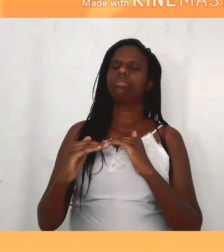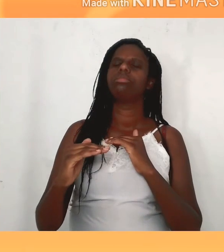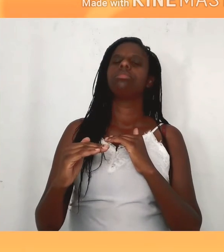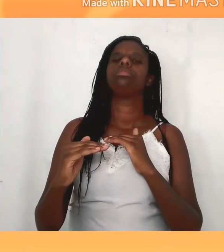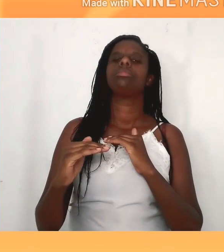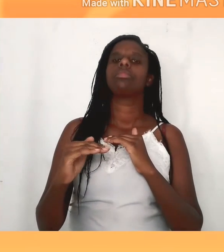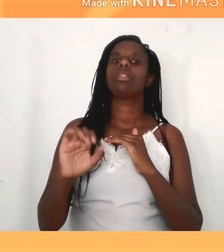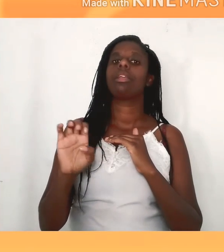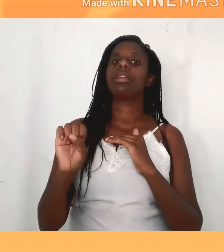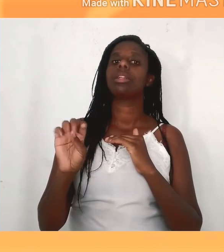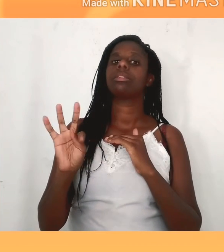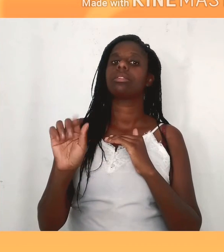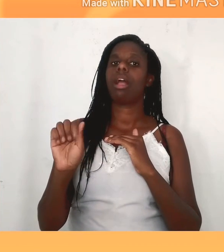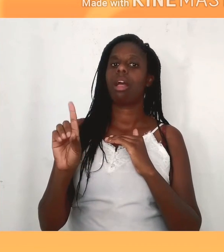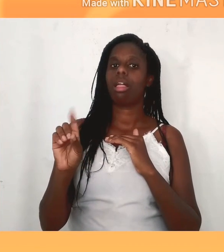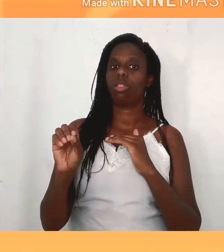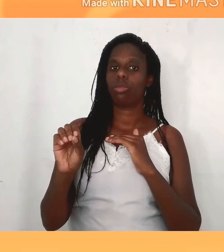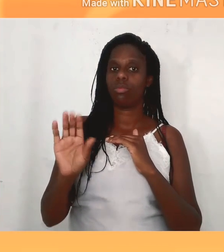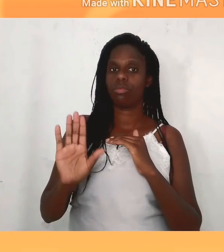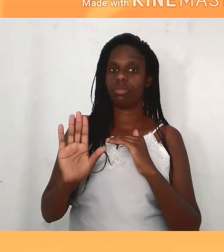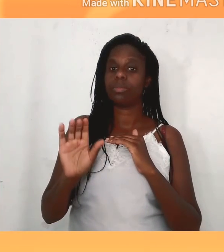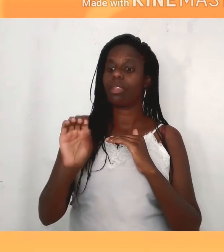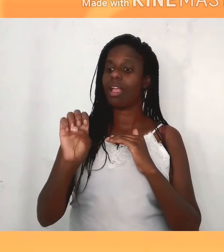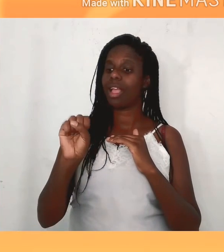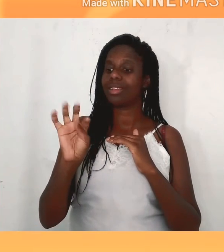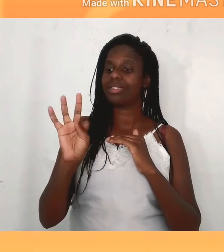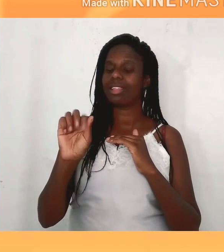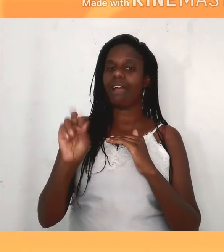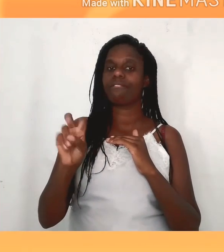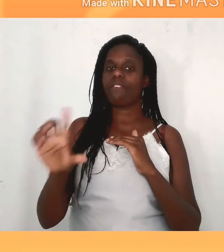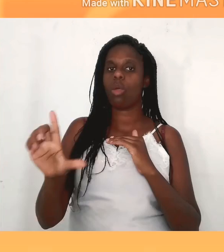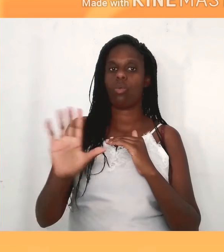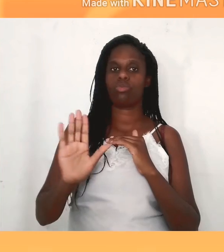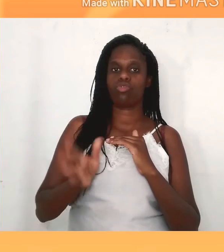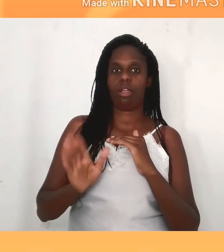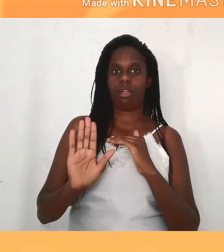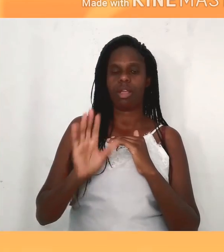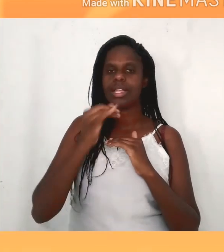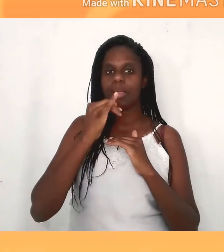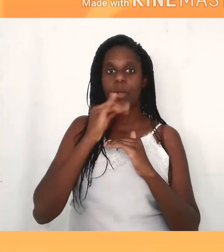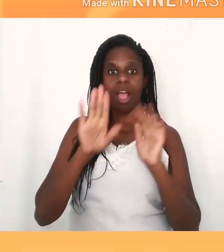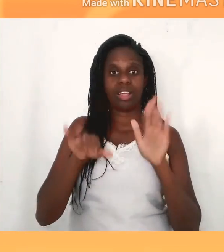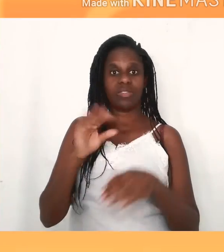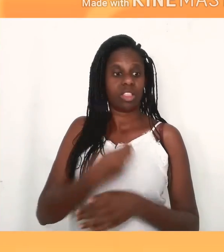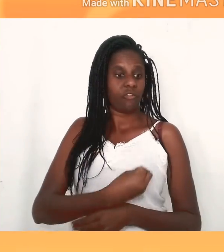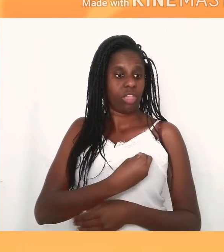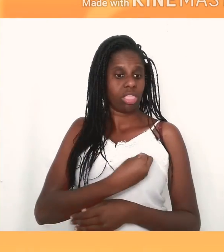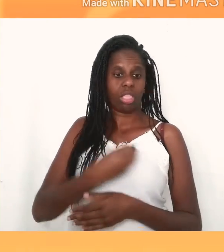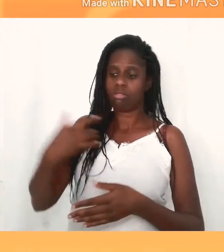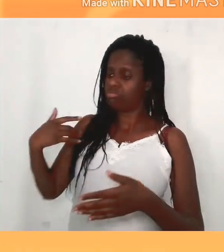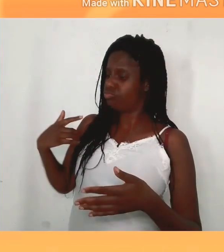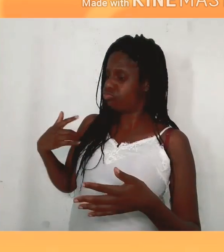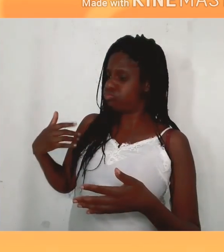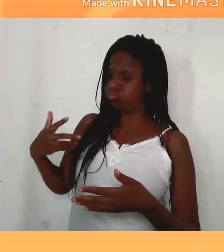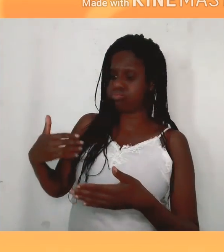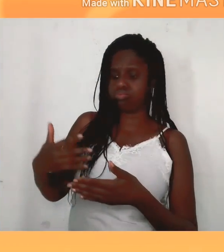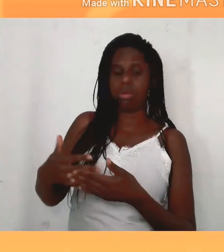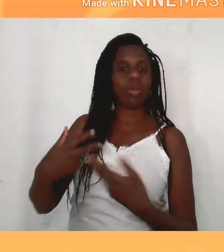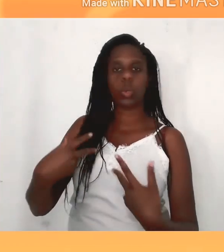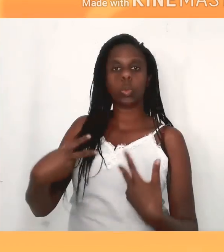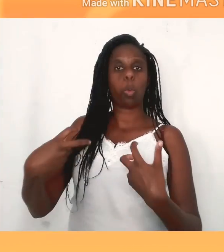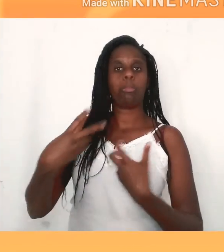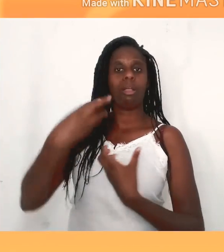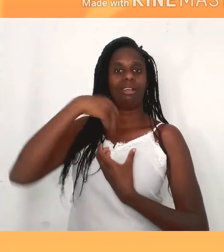a gente não se dá conta disso. A gente pode passar uma vida toda sem se dar conta que a gente